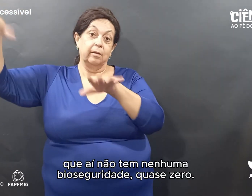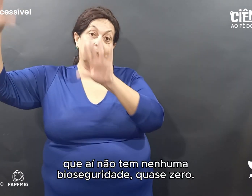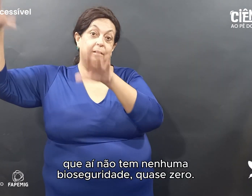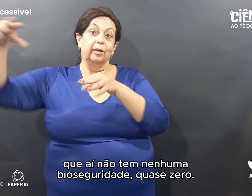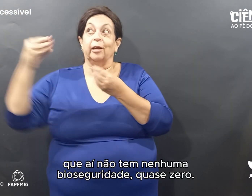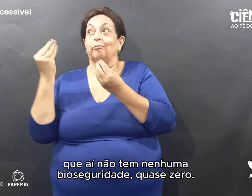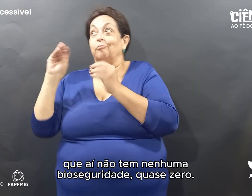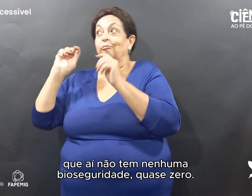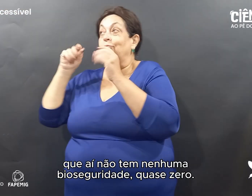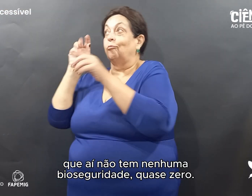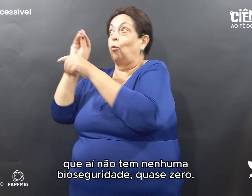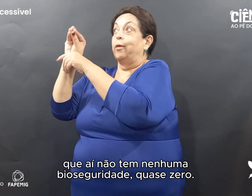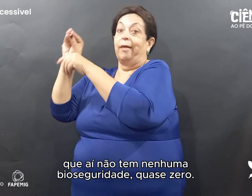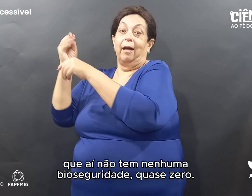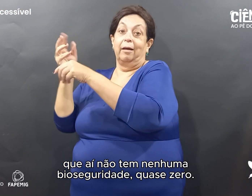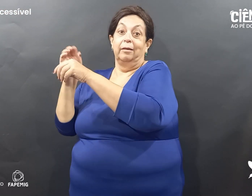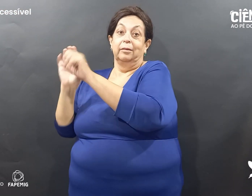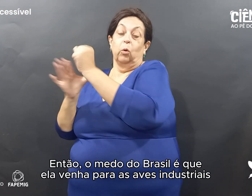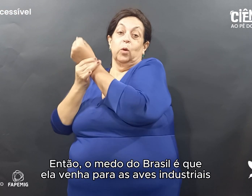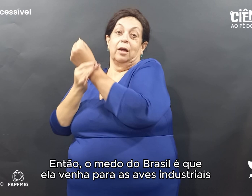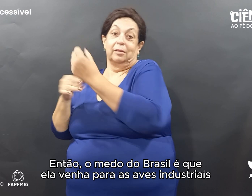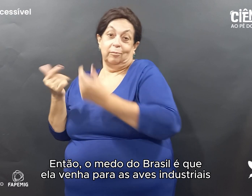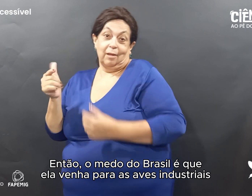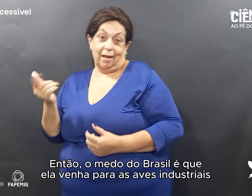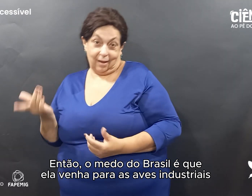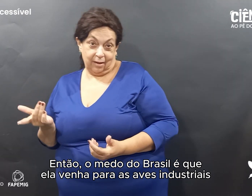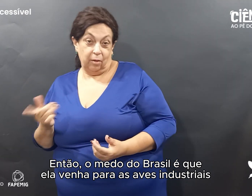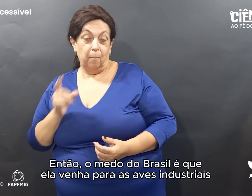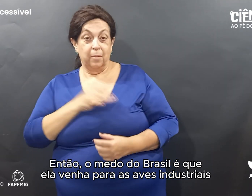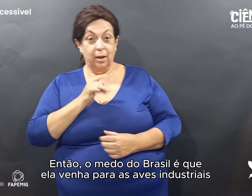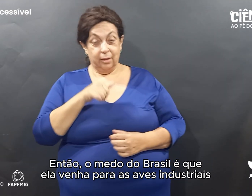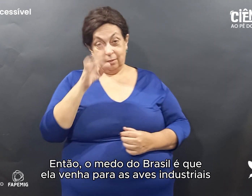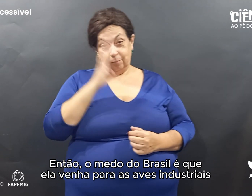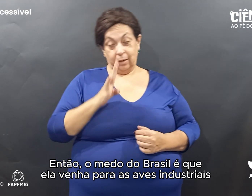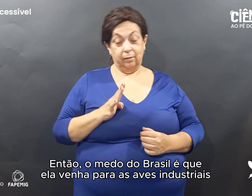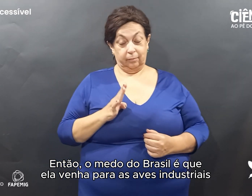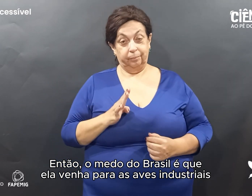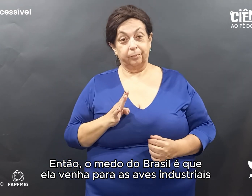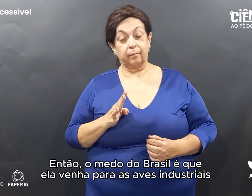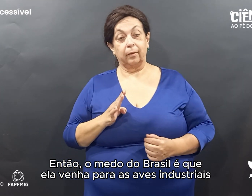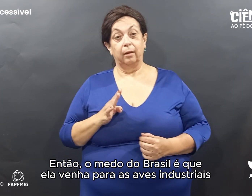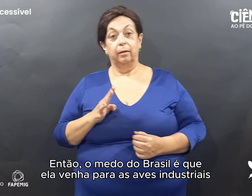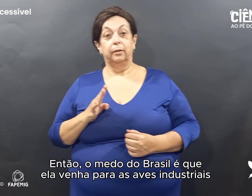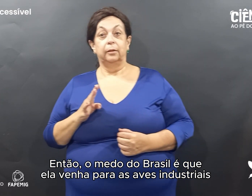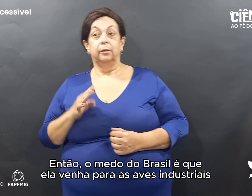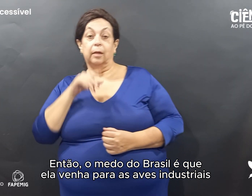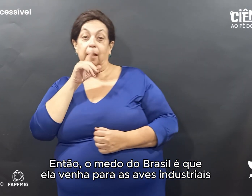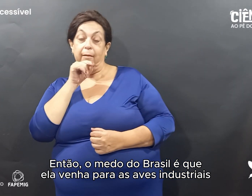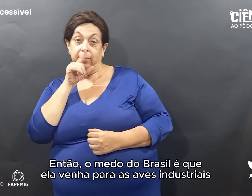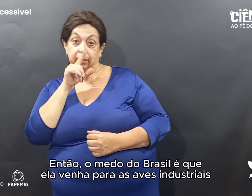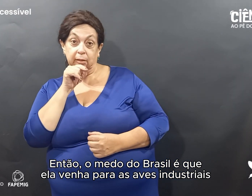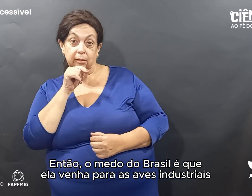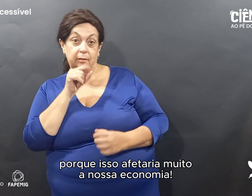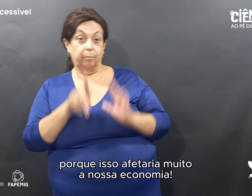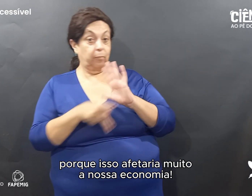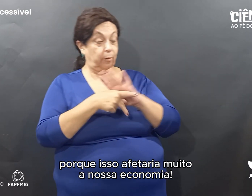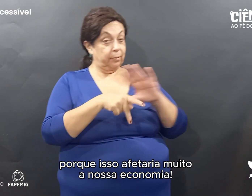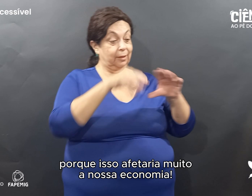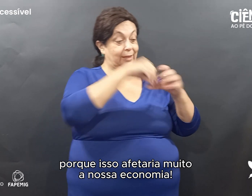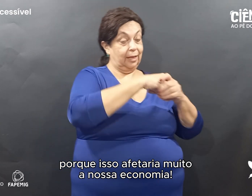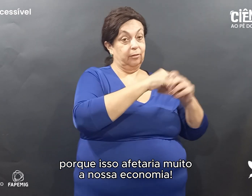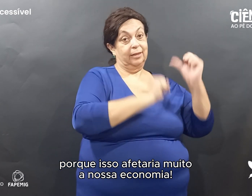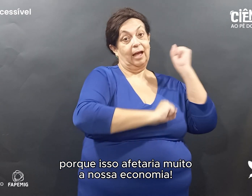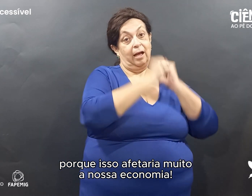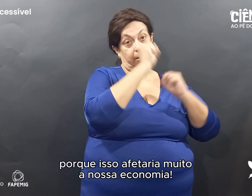nenhuma biosseguridade, né? Quase zero. Então, o medo do Brasil é que ela venha para as aves industriais, porque